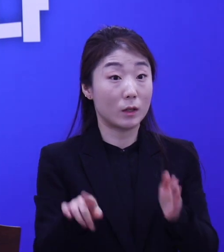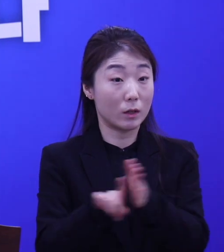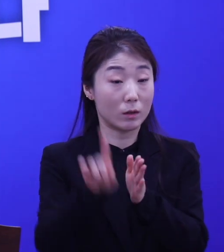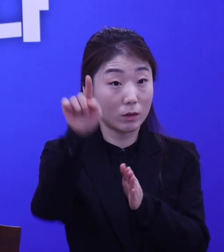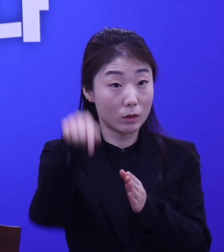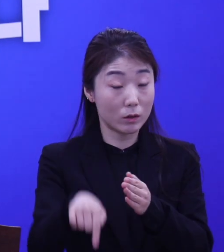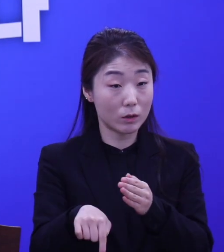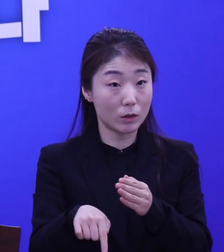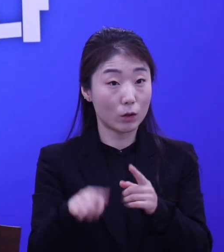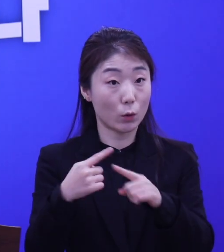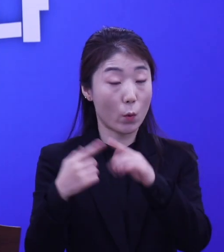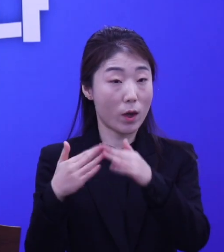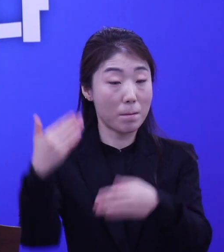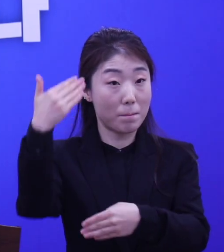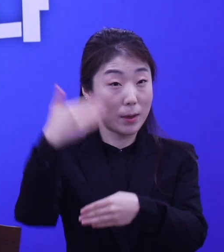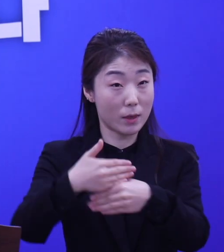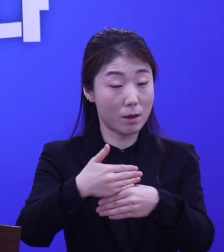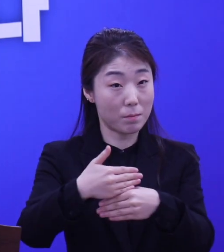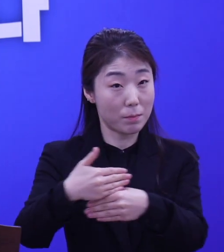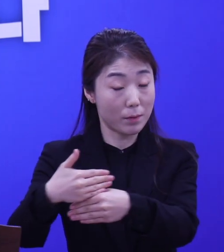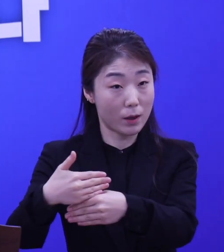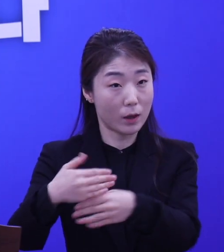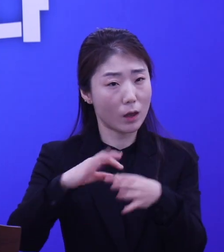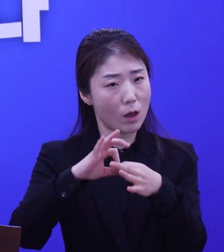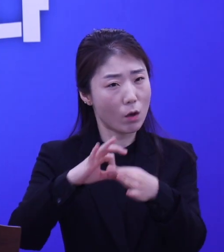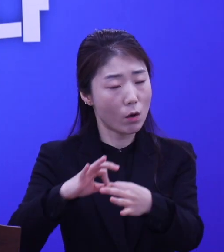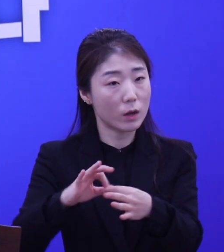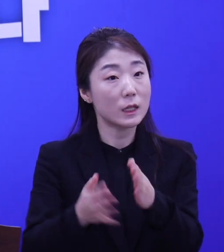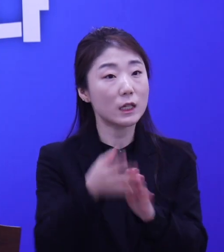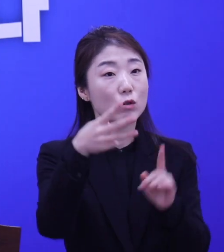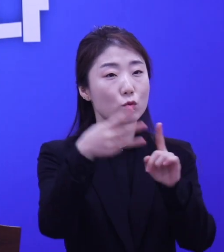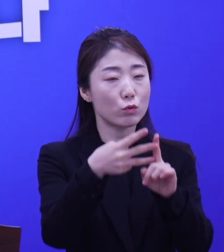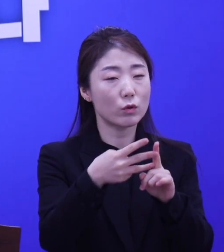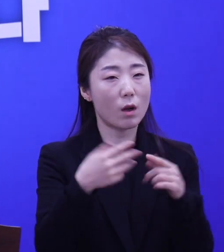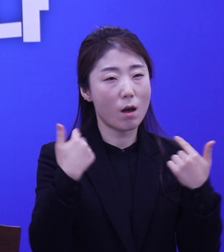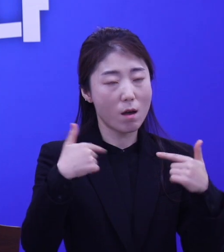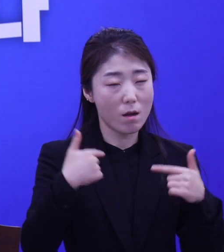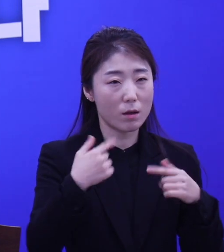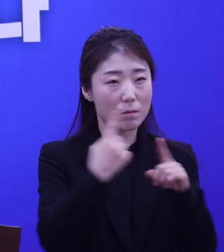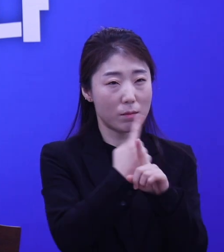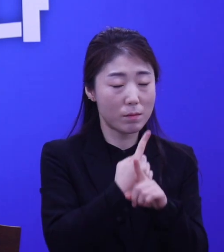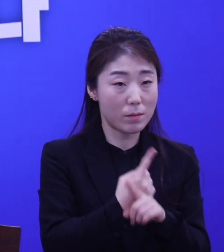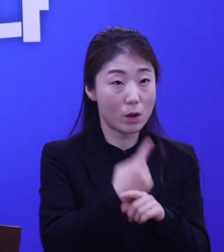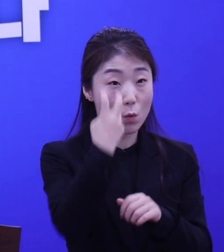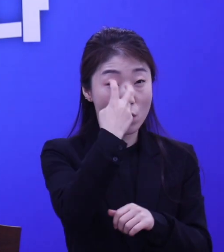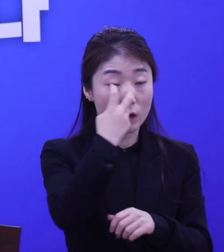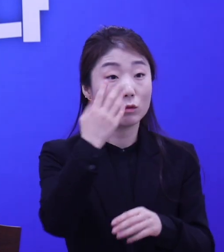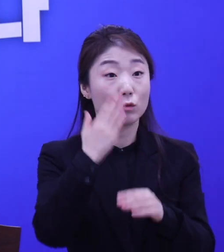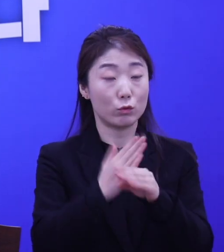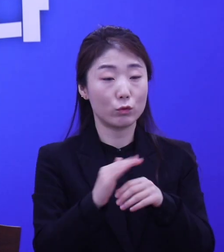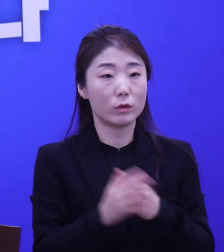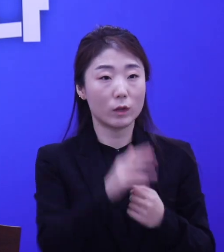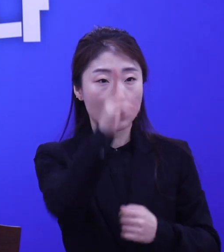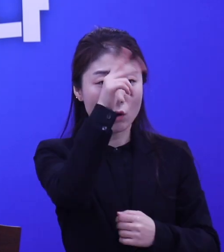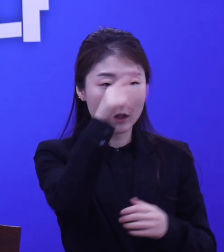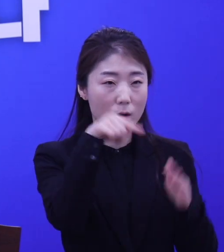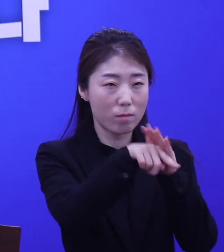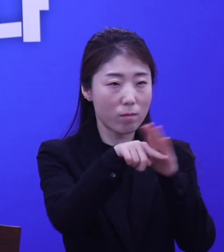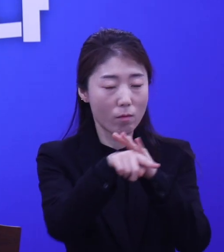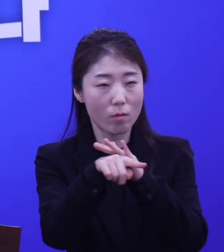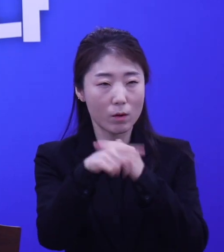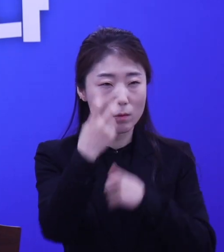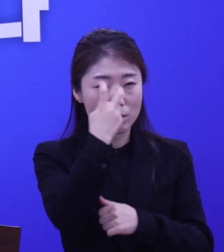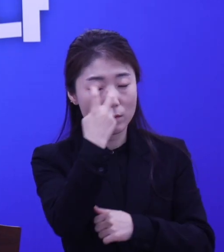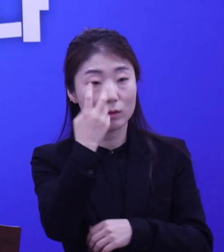교회 폐쇄 지속 여부는 시군에서 매일 확인하고 있으며 경찰의 순찰과 감시 활동도